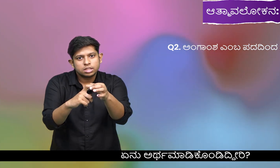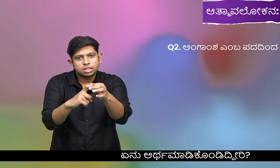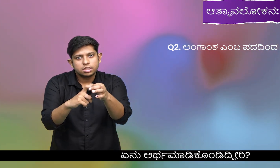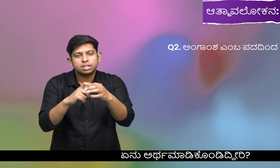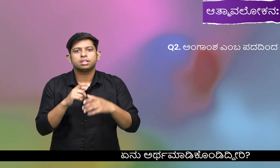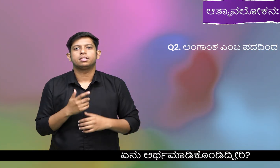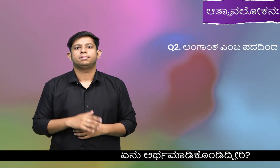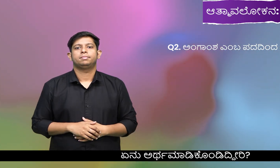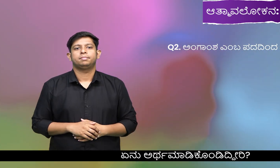ಮಾಡಿಕೊಂಡಿದ್ದೀರಿ?